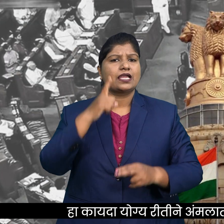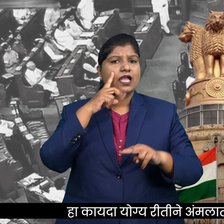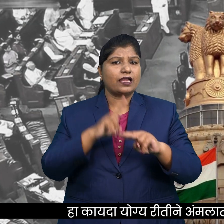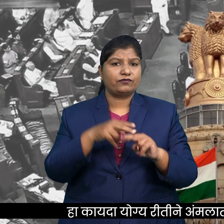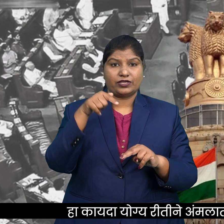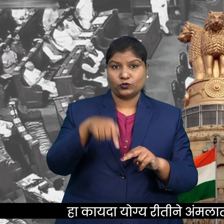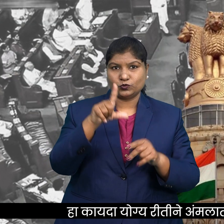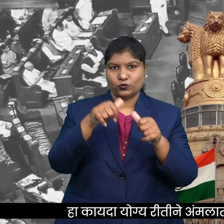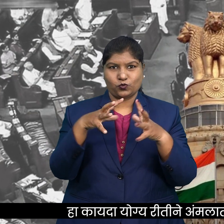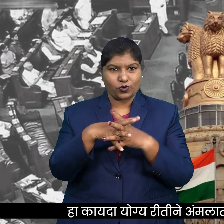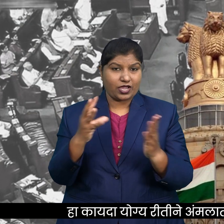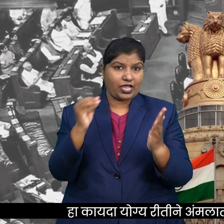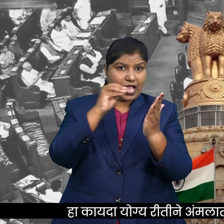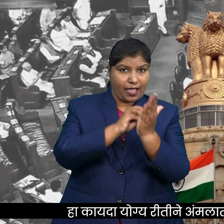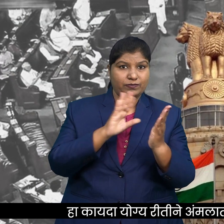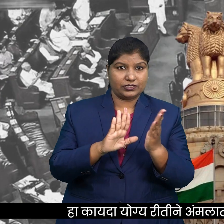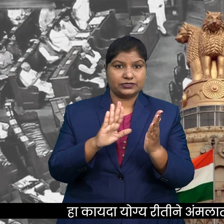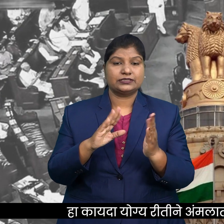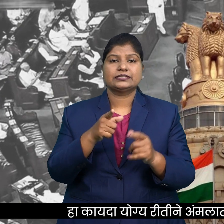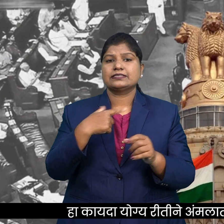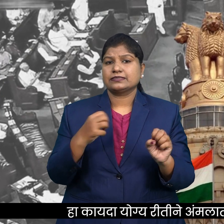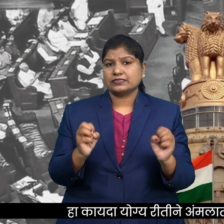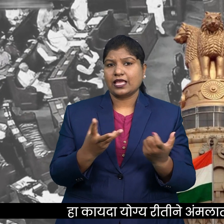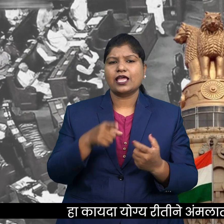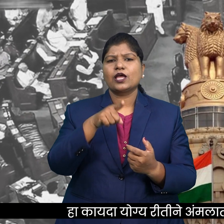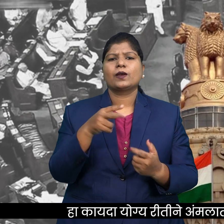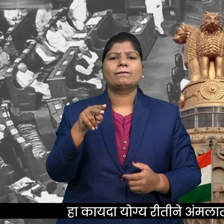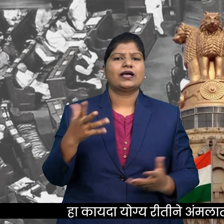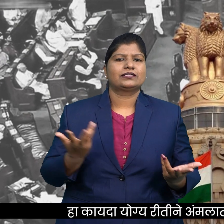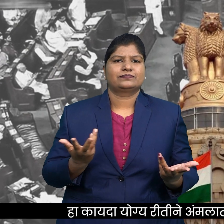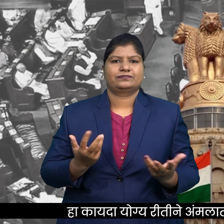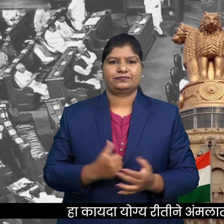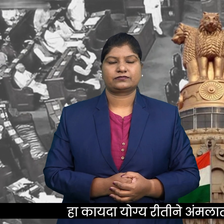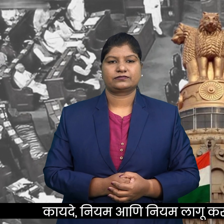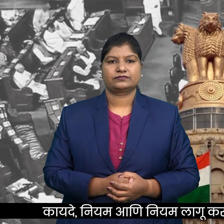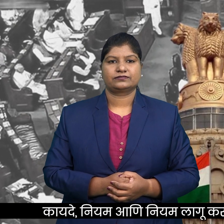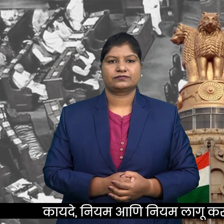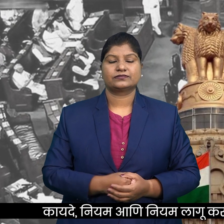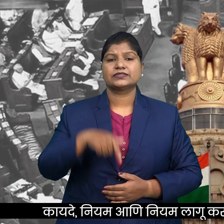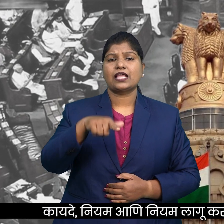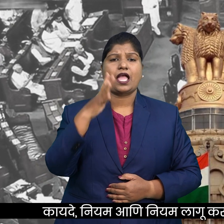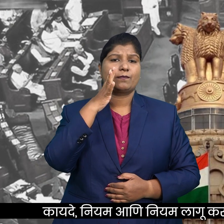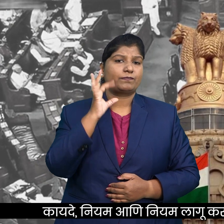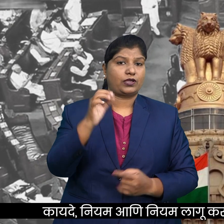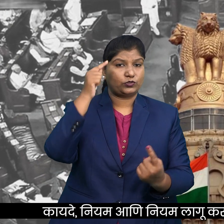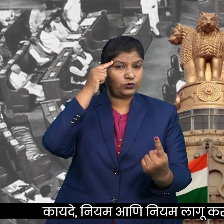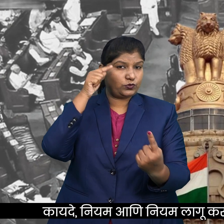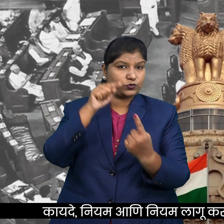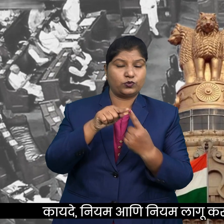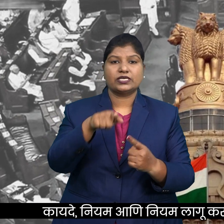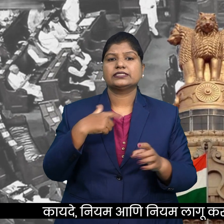कायदा योग्य रीतीने अंमलात आणला तर त्याचा अर्थ काय असेल? कायदे, नियम आणि नियम